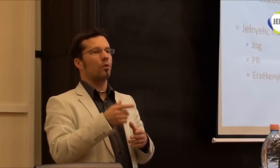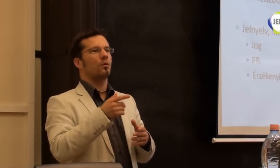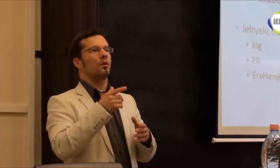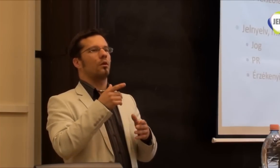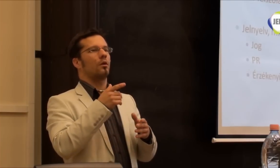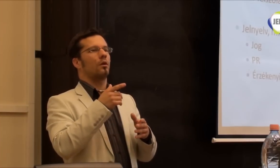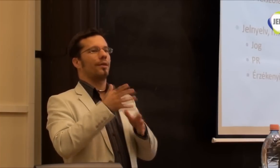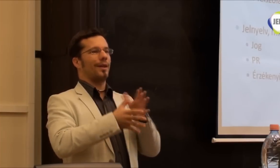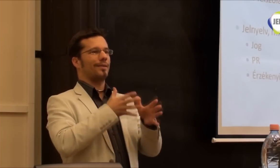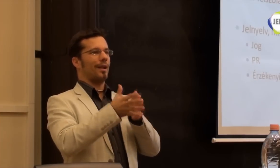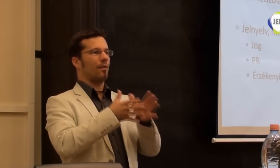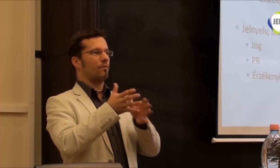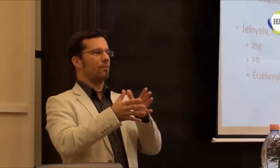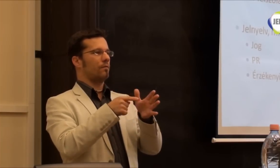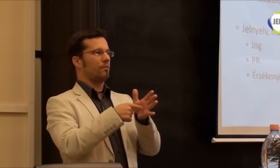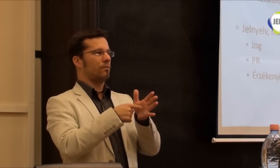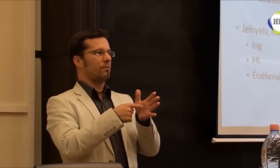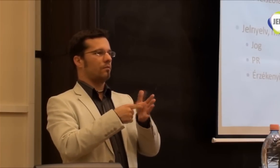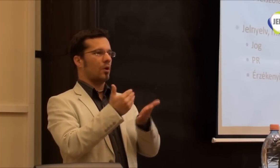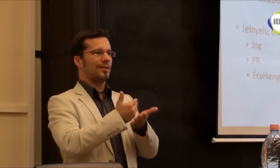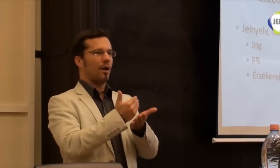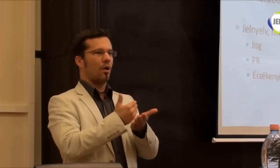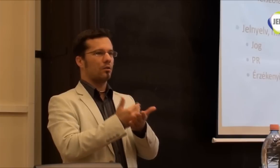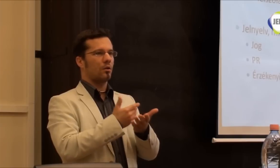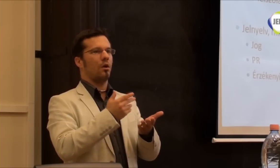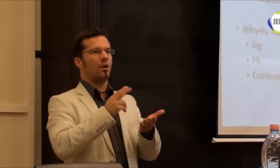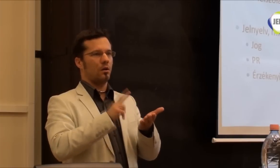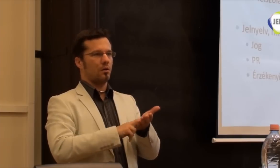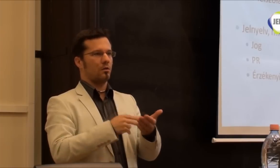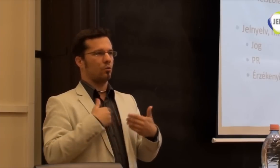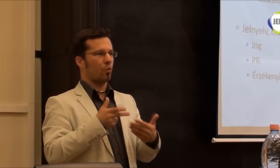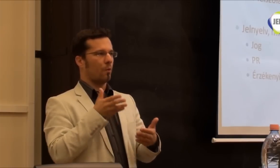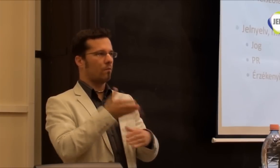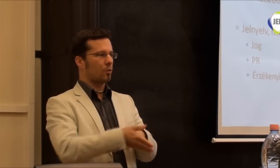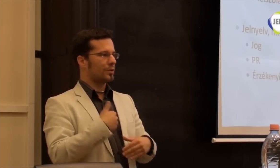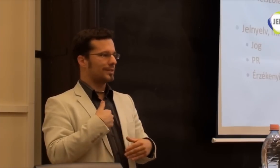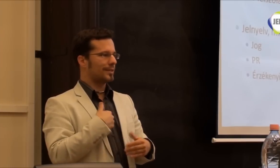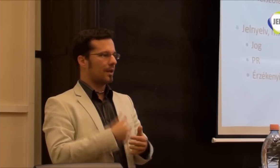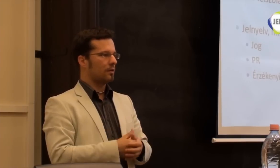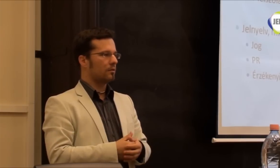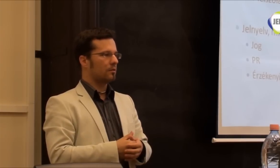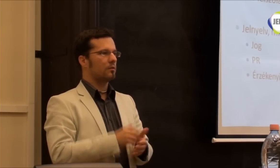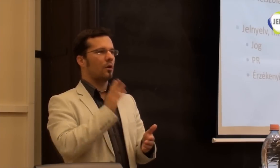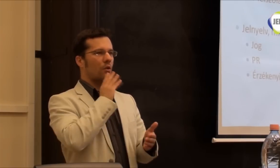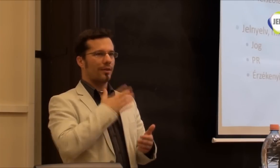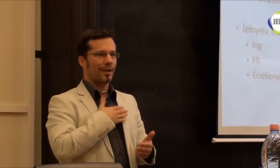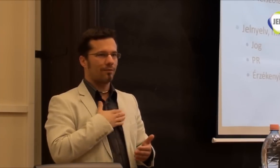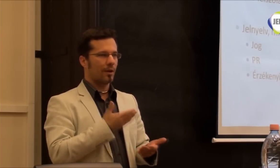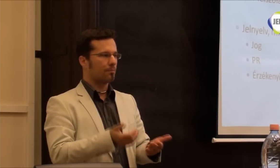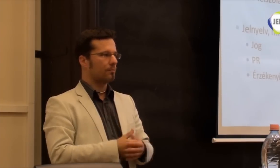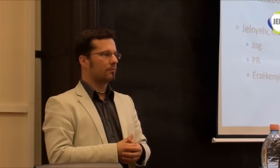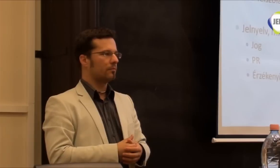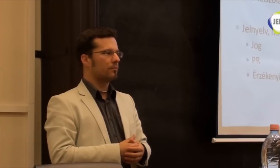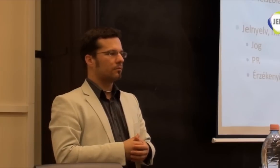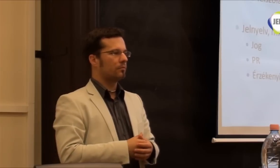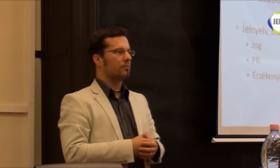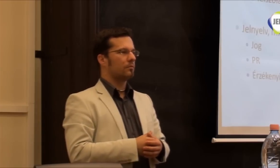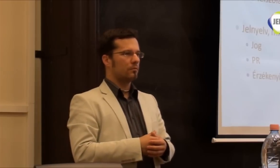említettem azt, hogy a jelnyelv használatához jogom van. Az anyanyelvem a